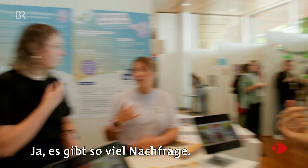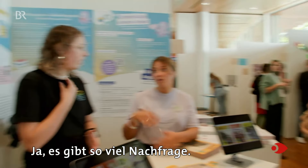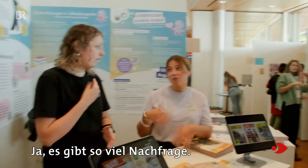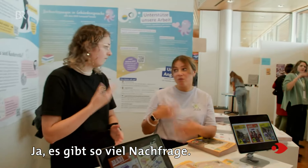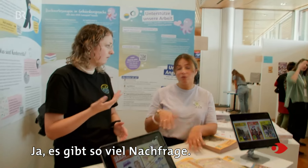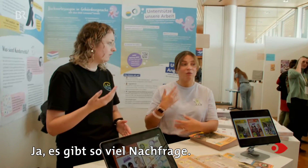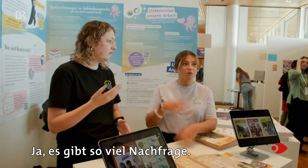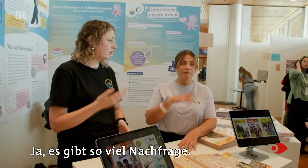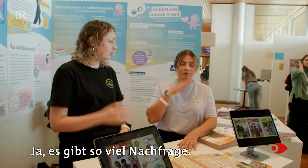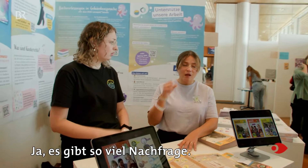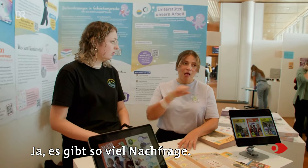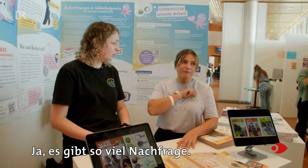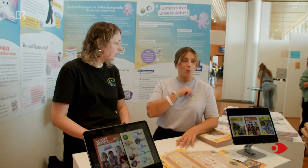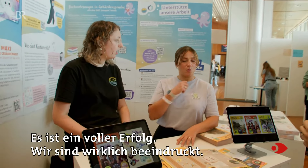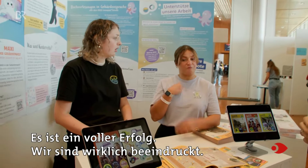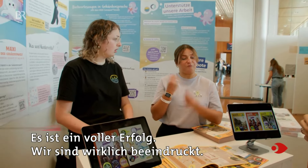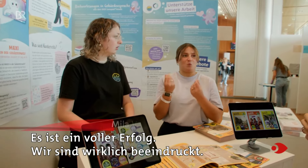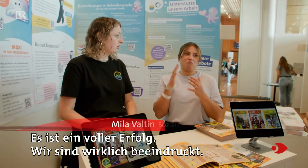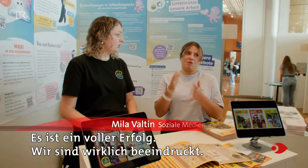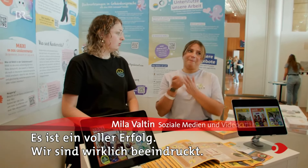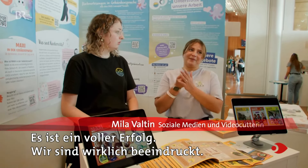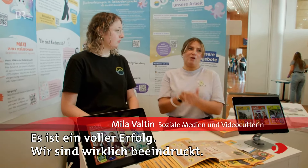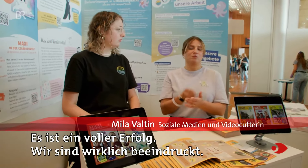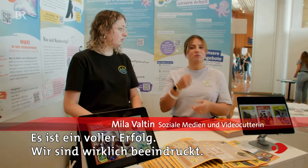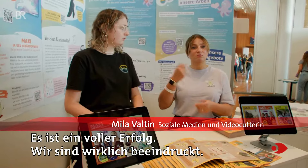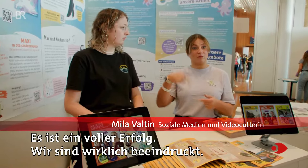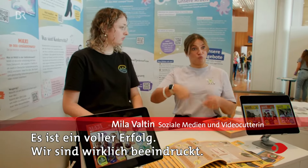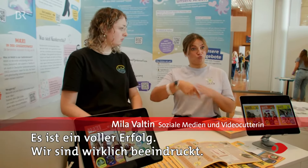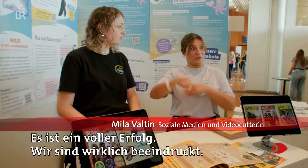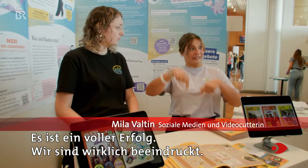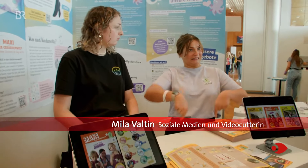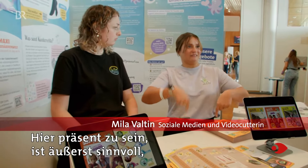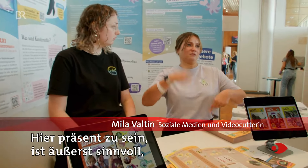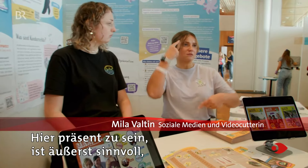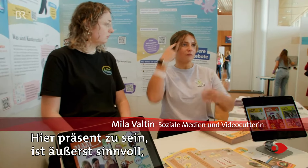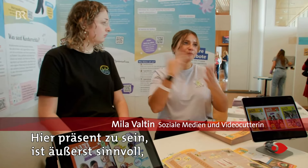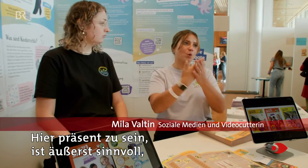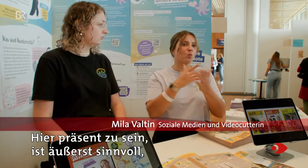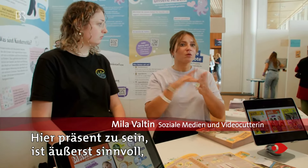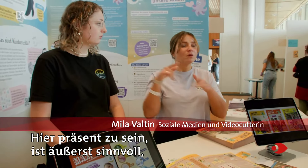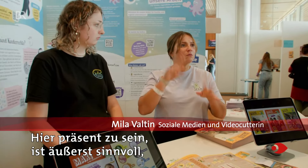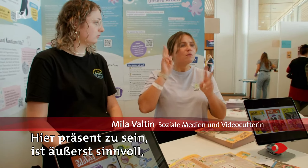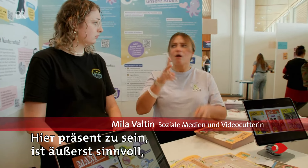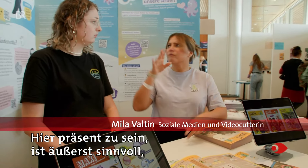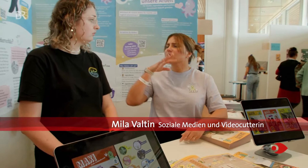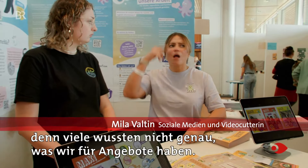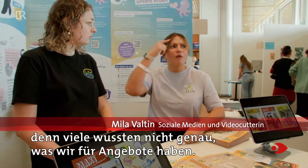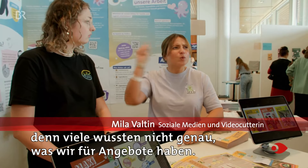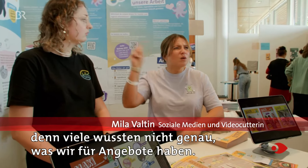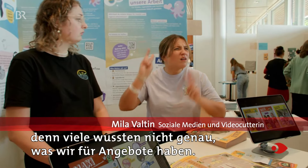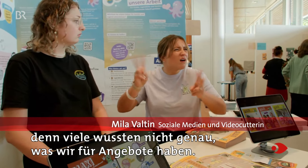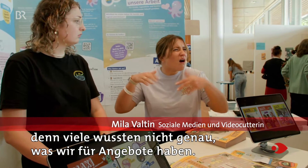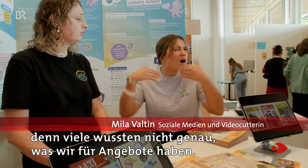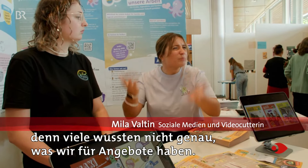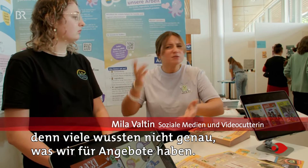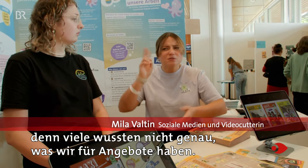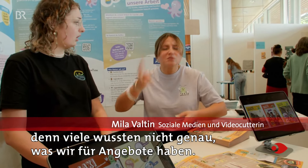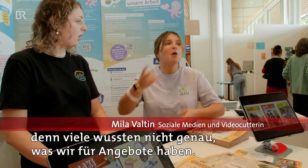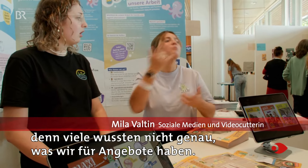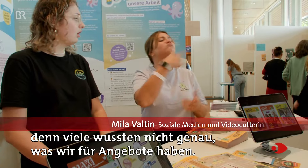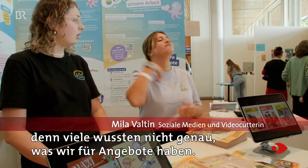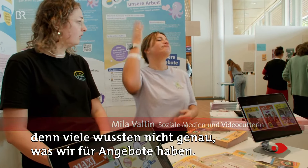Ja, es gibt so viel Nachfrage. Es ist ein voller Erfolg. Wir sind wirklich beeindruckt. Hier präsent zu sein ist äußerst sinnvoll, denn viele wussten nicht genau,